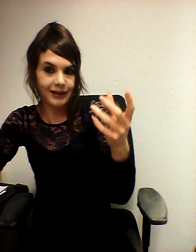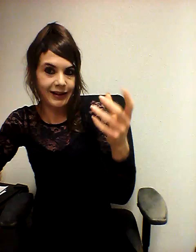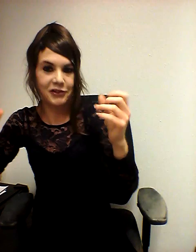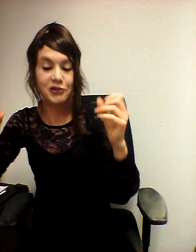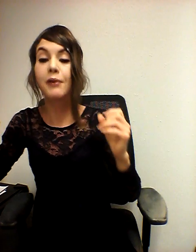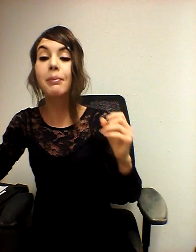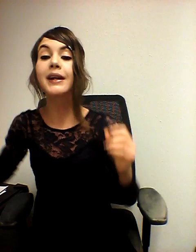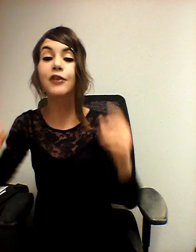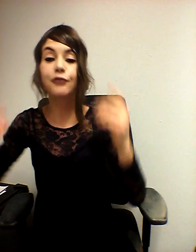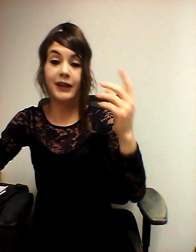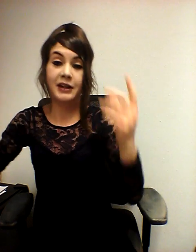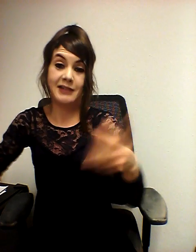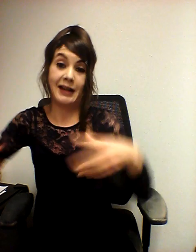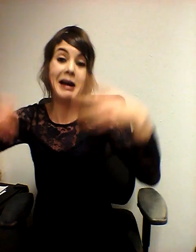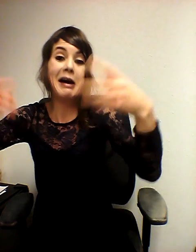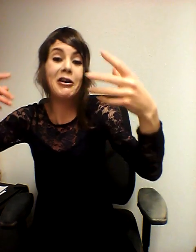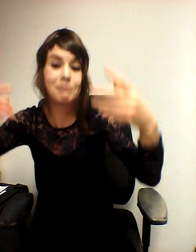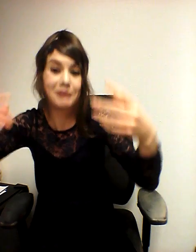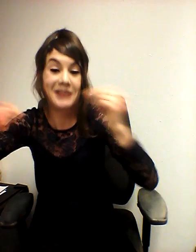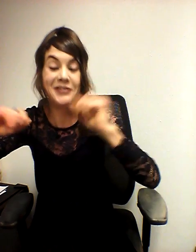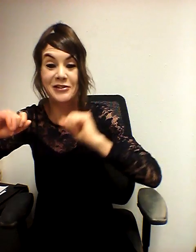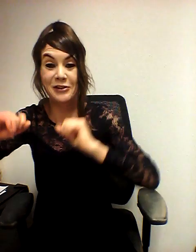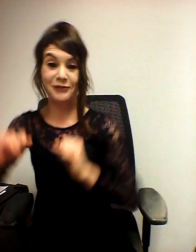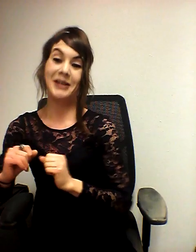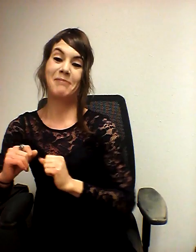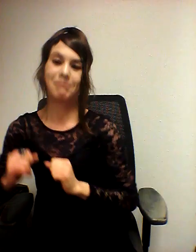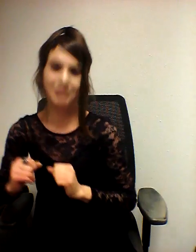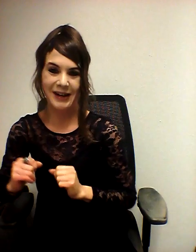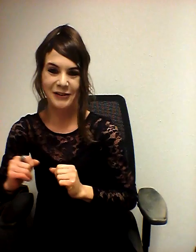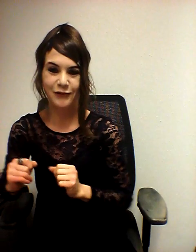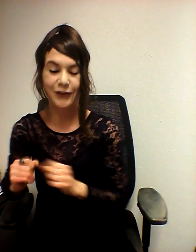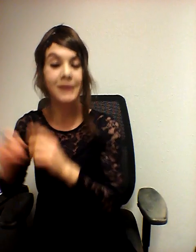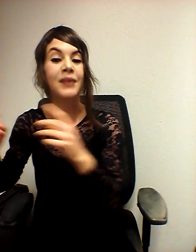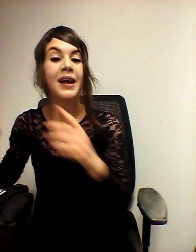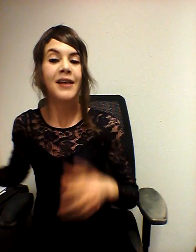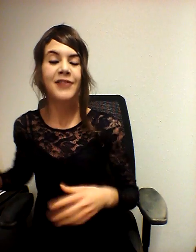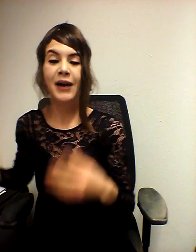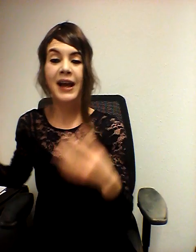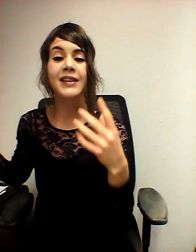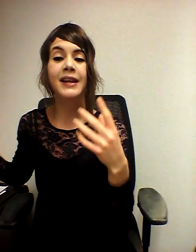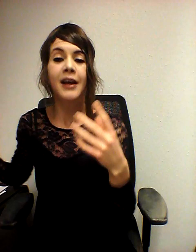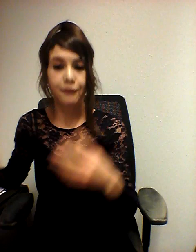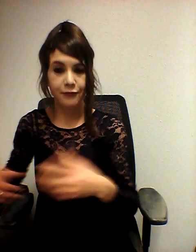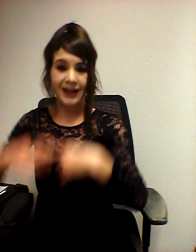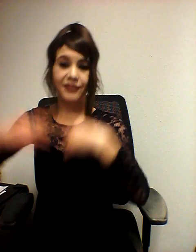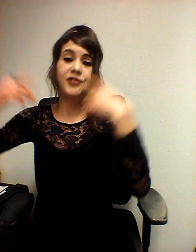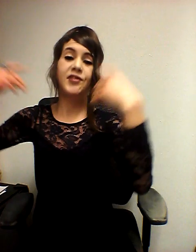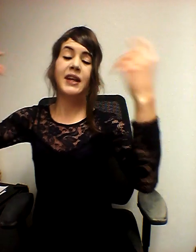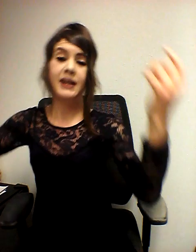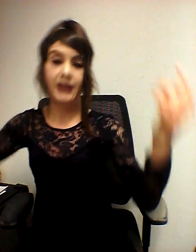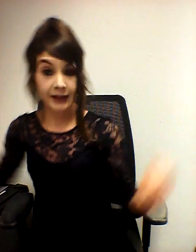energiefabriekjes van je cellen af al brandstof gebruikt worden nou en die vertering